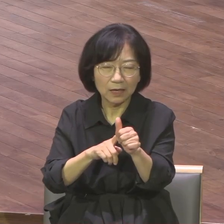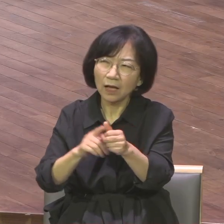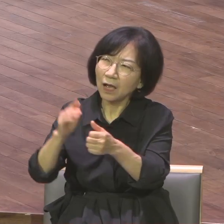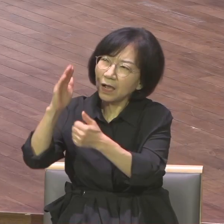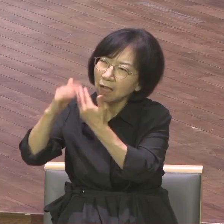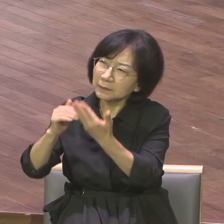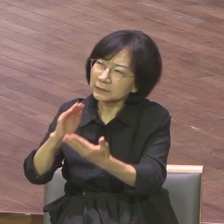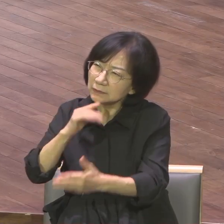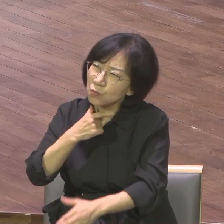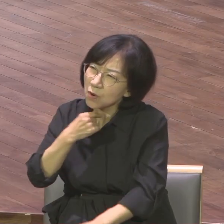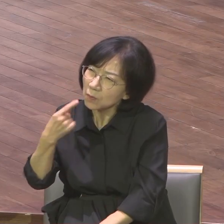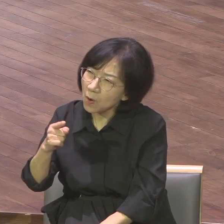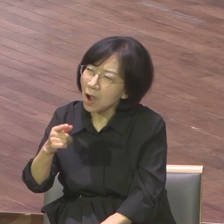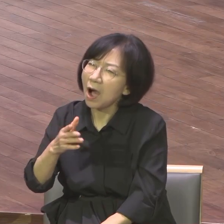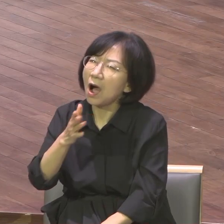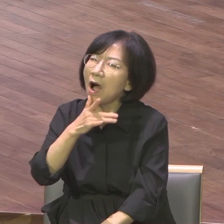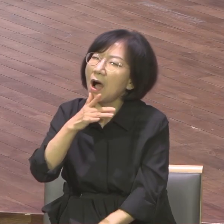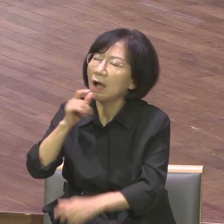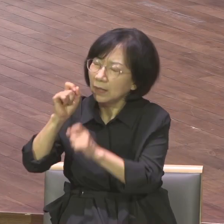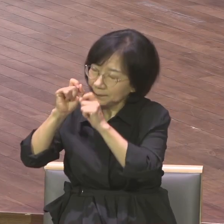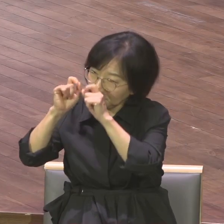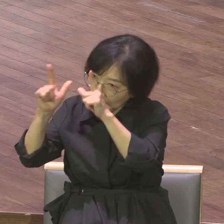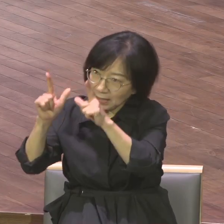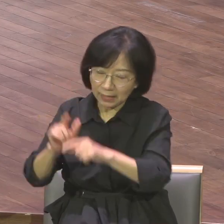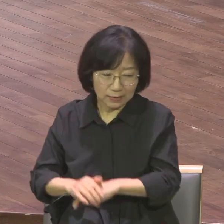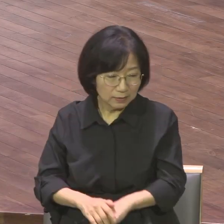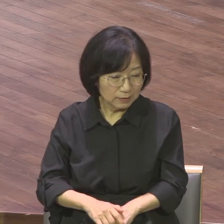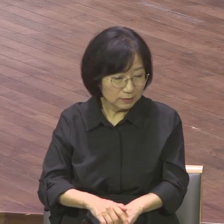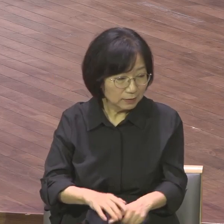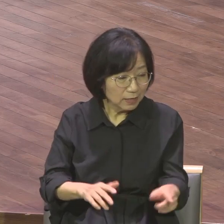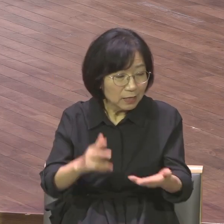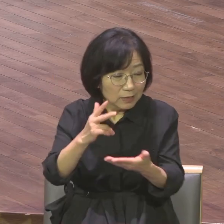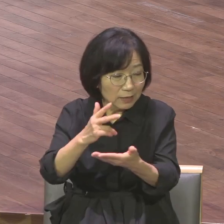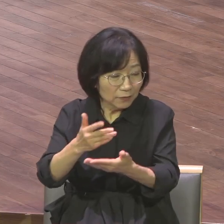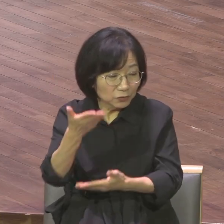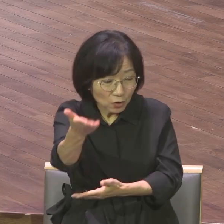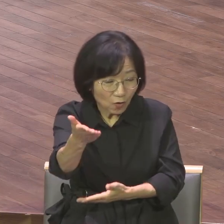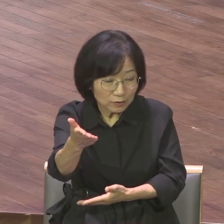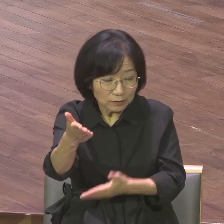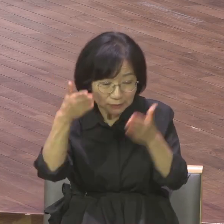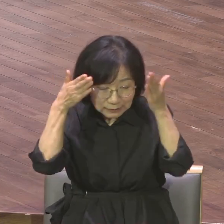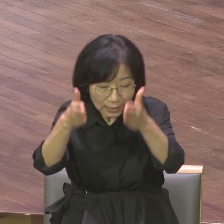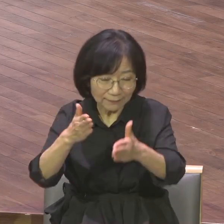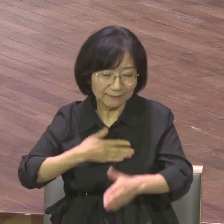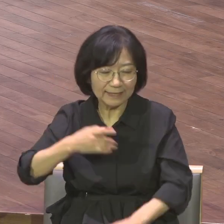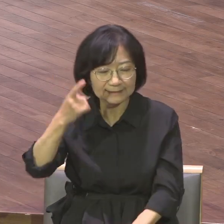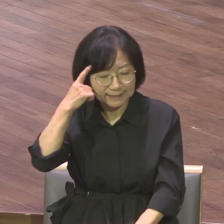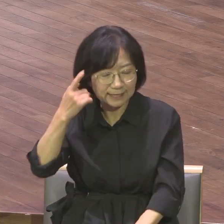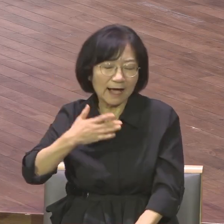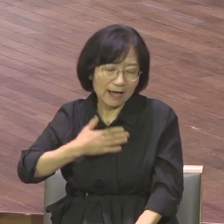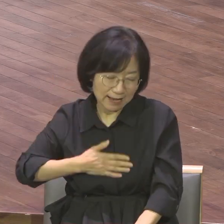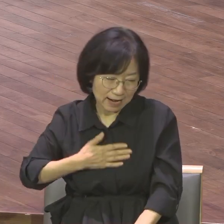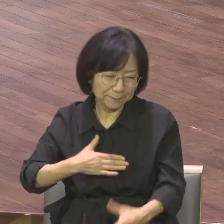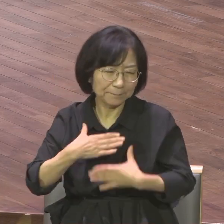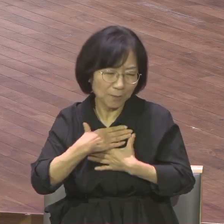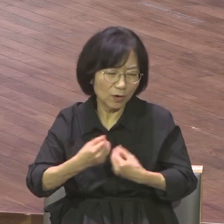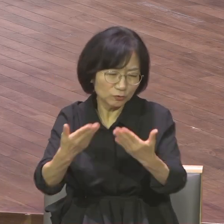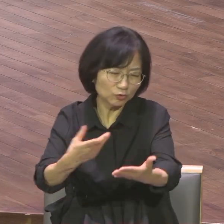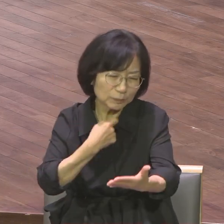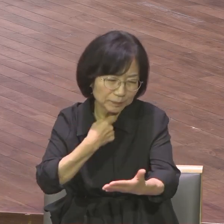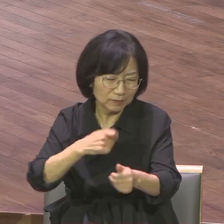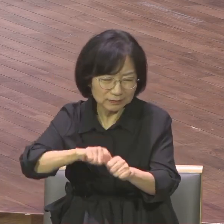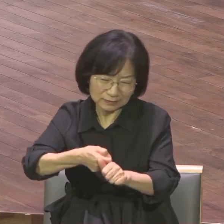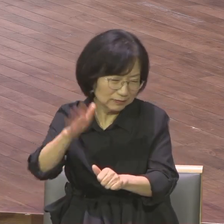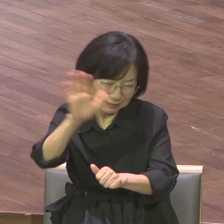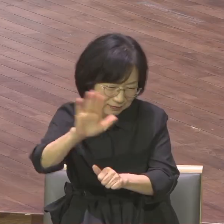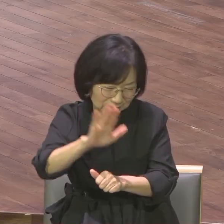아주 잘 밝혀주고 있어요. 여호와의 말씀이니라 너를 향한 나의 생각을 내가 아나니 평안이요 재앙이 아니니라